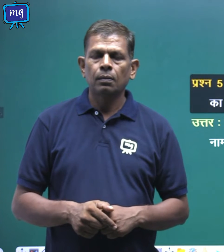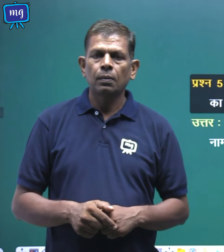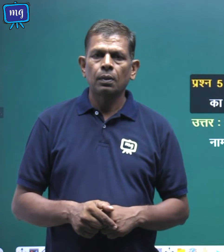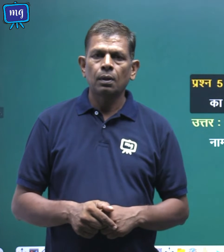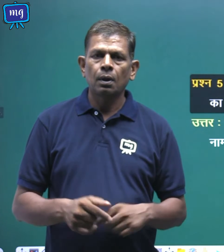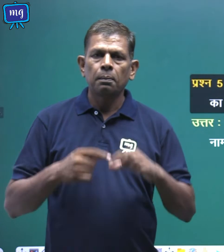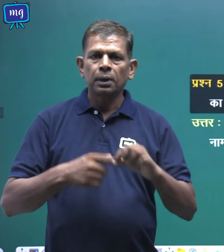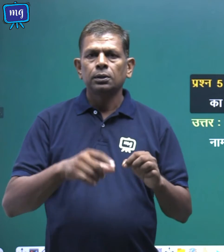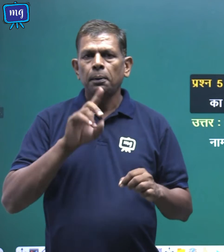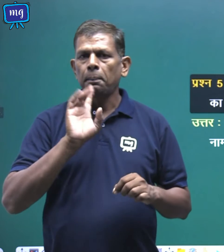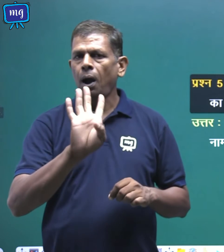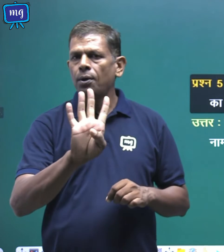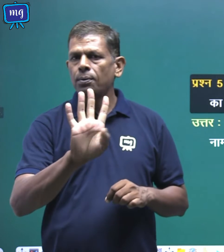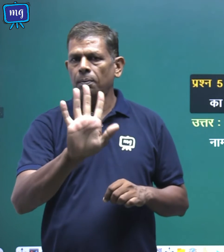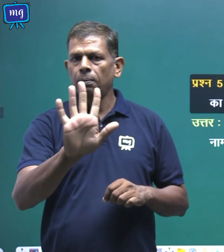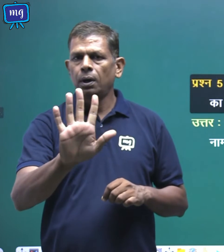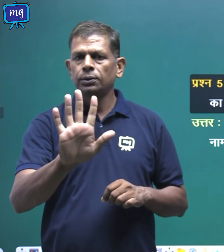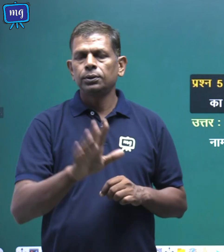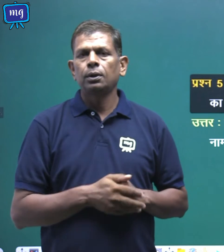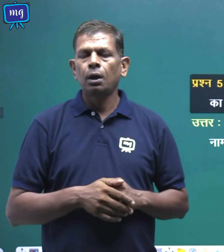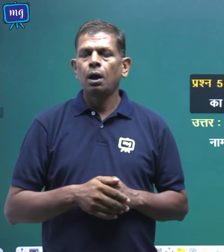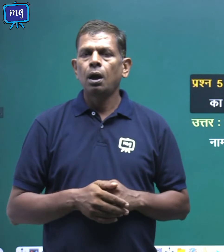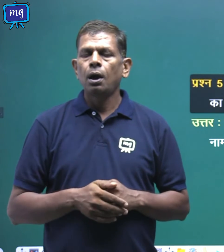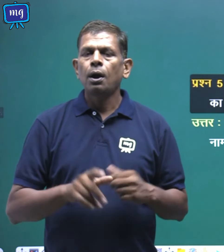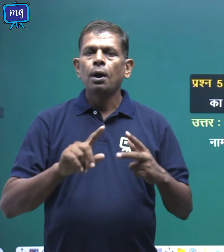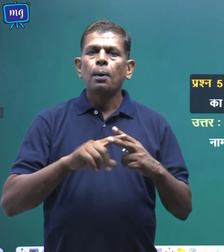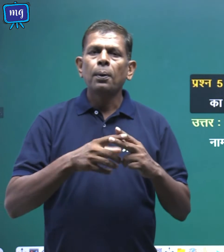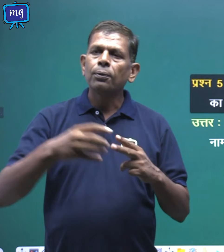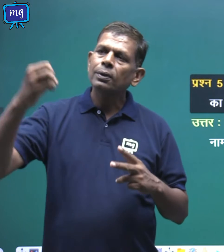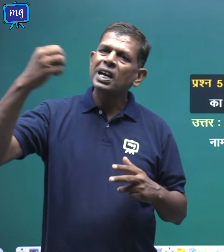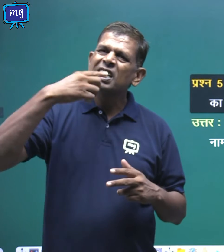प्रश्न 5, विद्युत बल्ब में